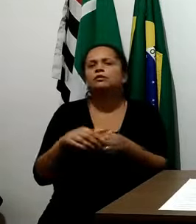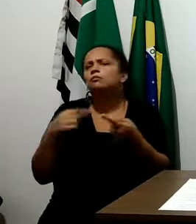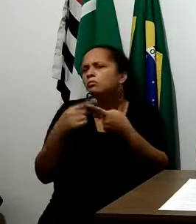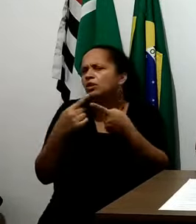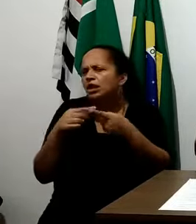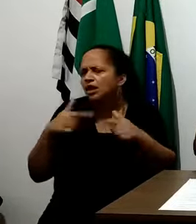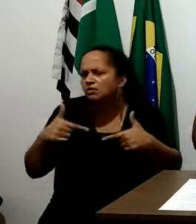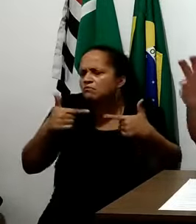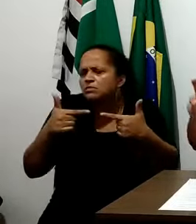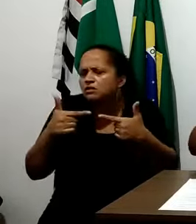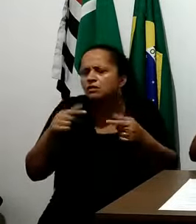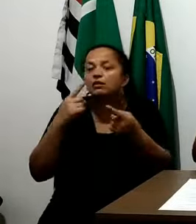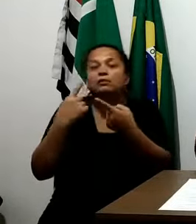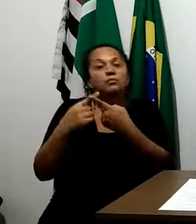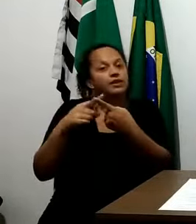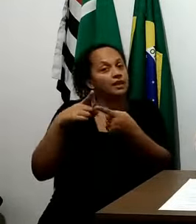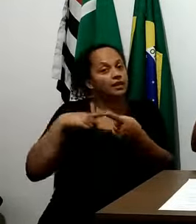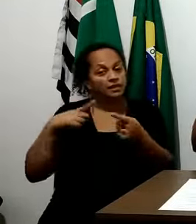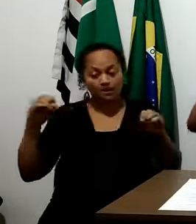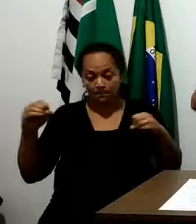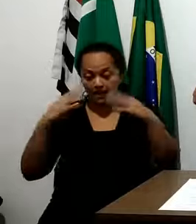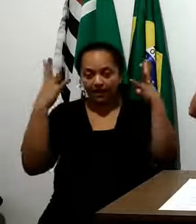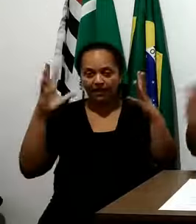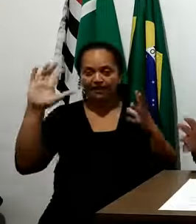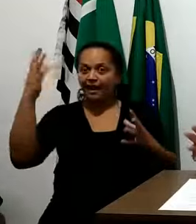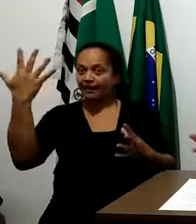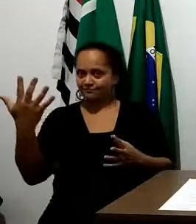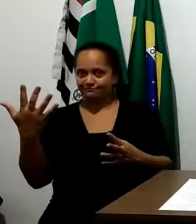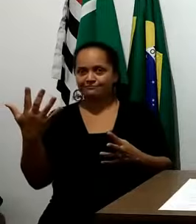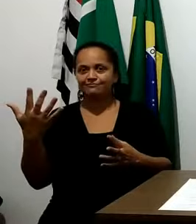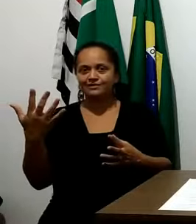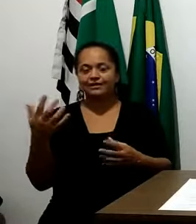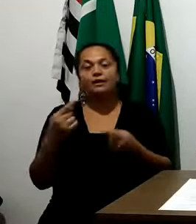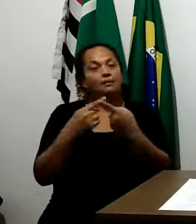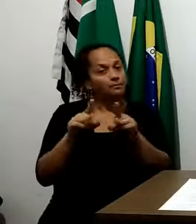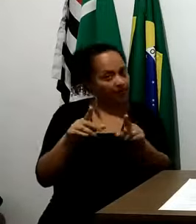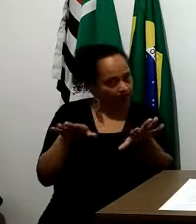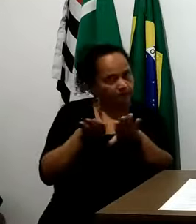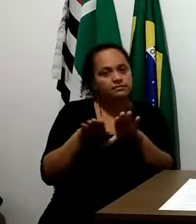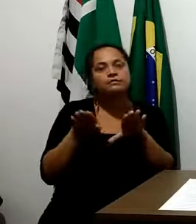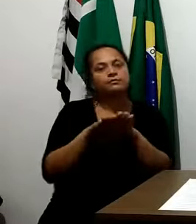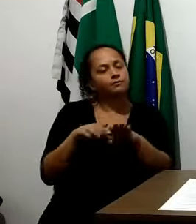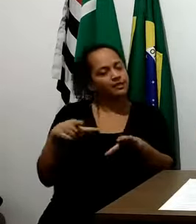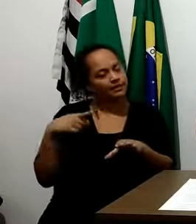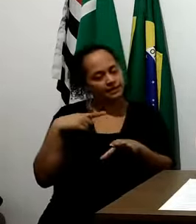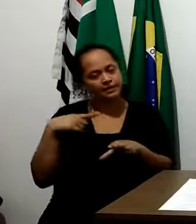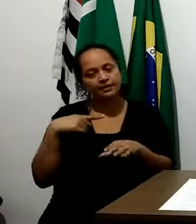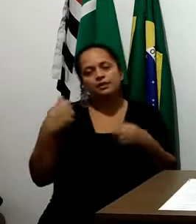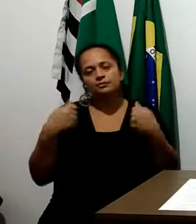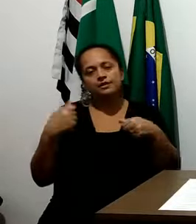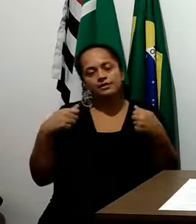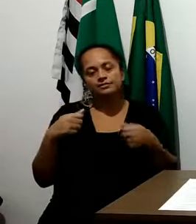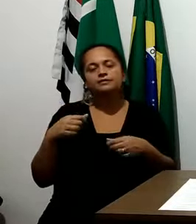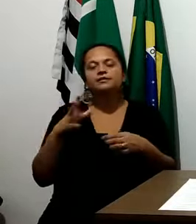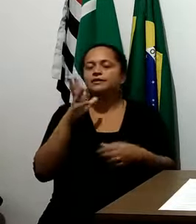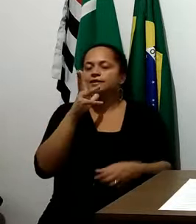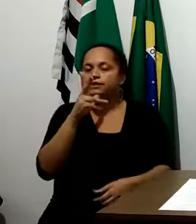milagres instantâneos que acontecem na hora, mas existem coisas que precisam de um certo